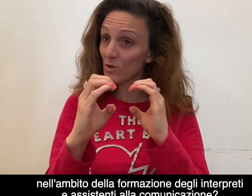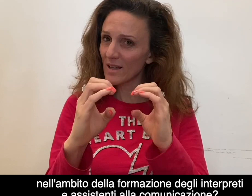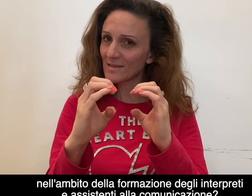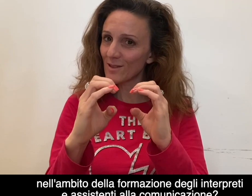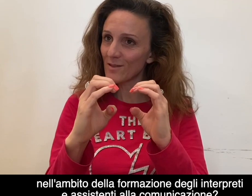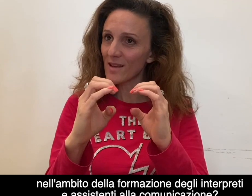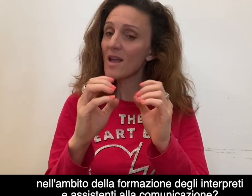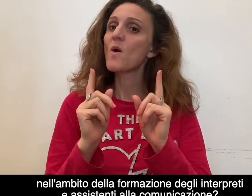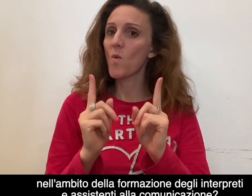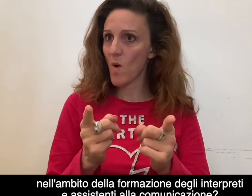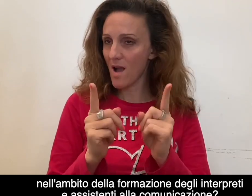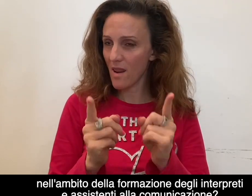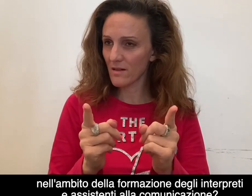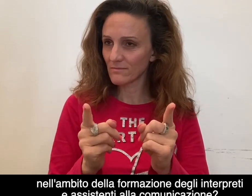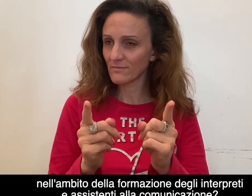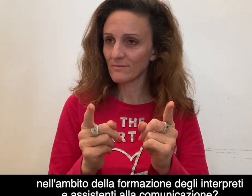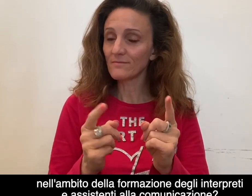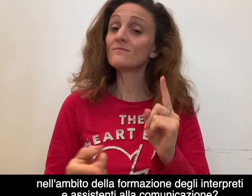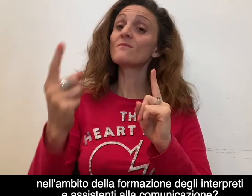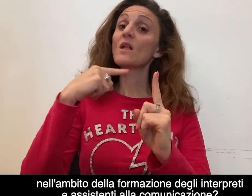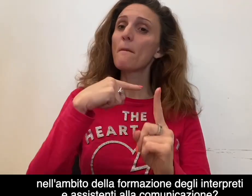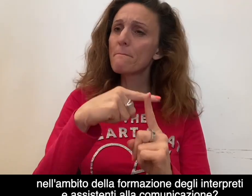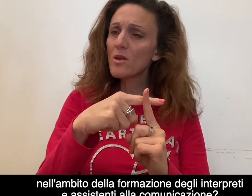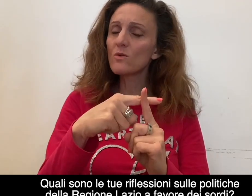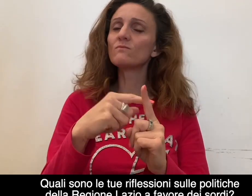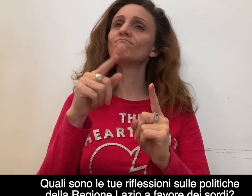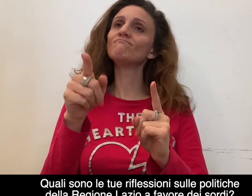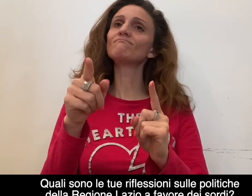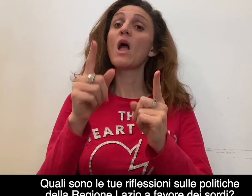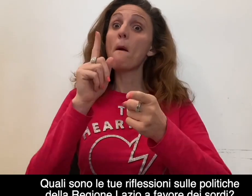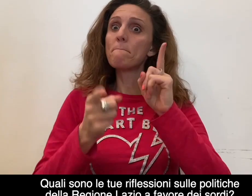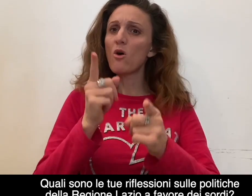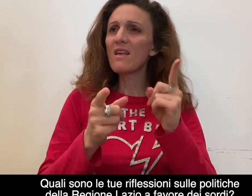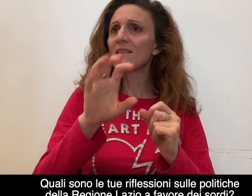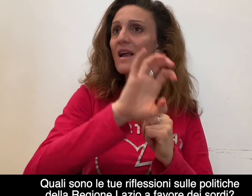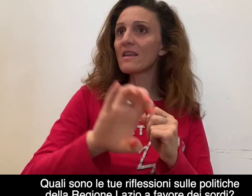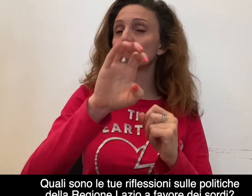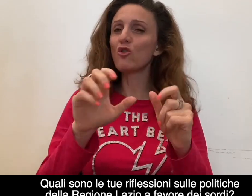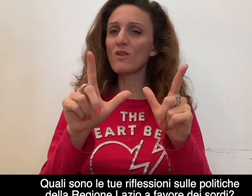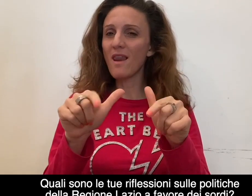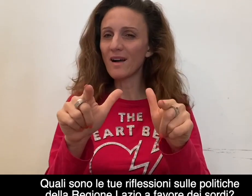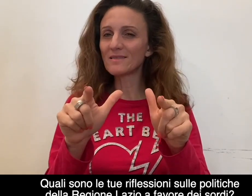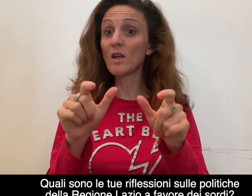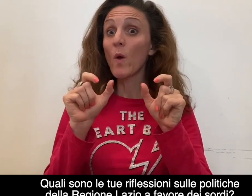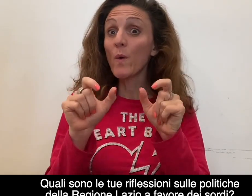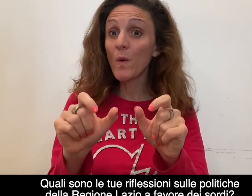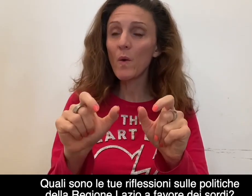comunicazione inoltre un'altra domanda potresti dirci quali sono le tue